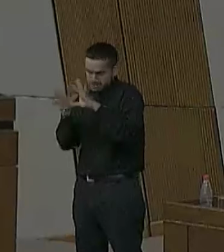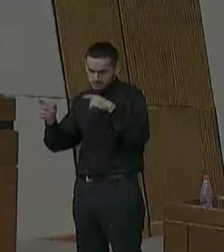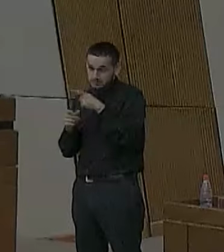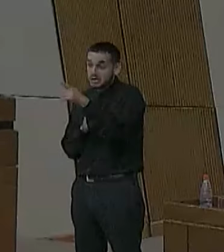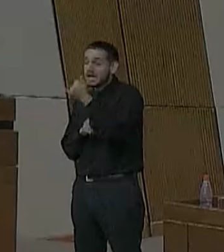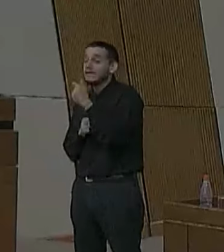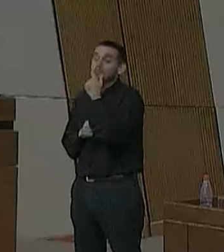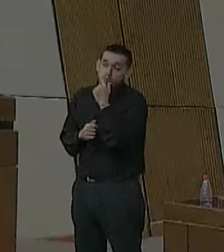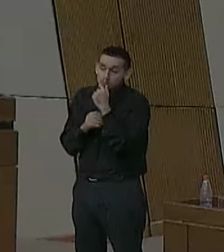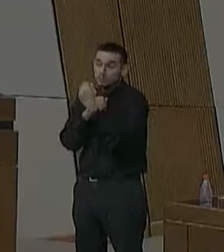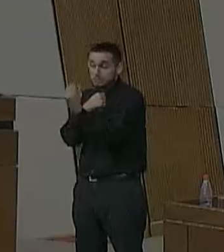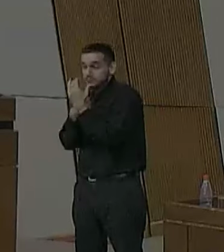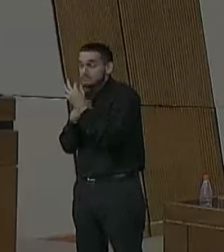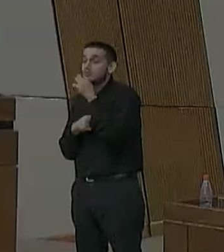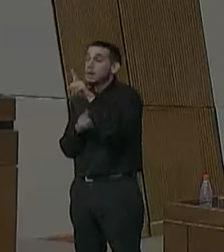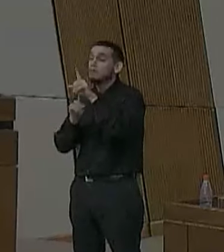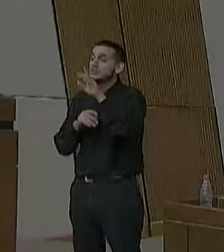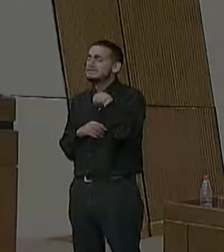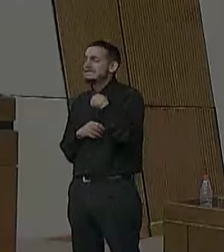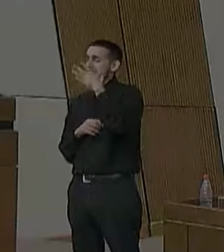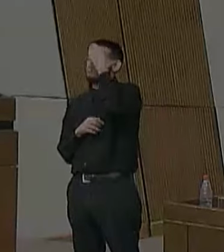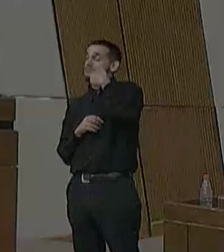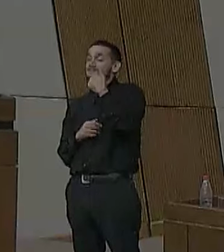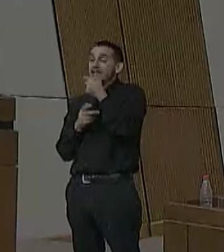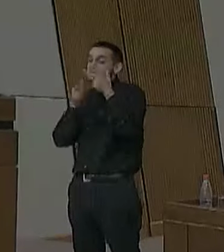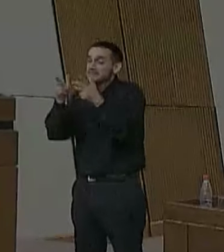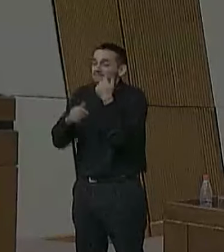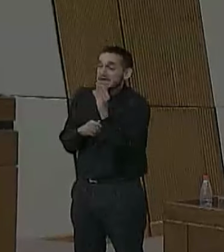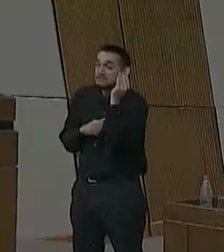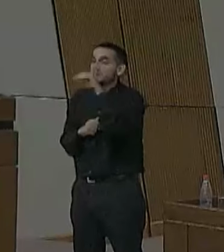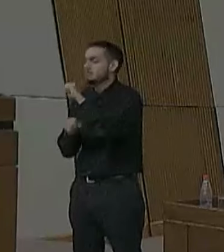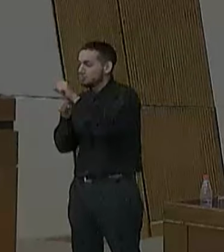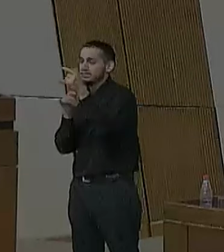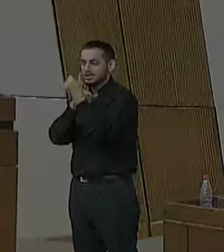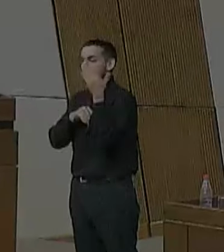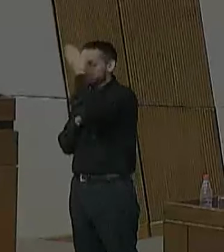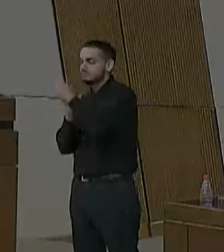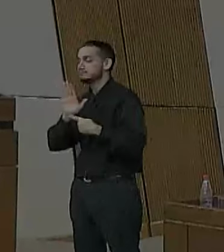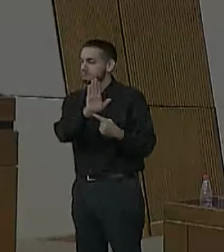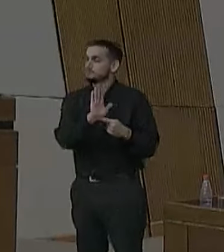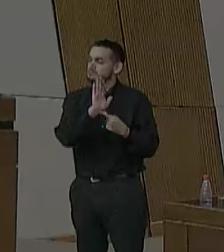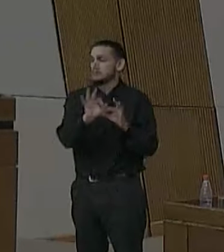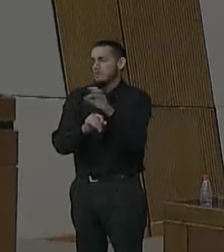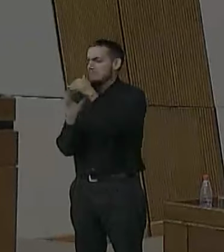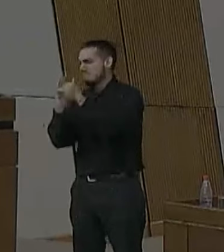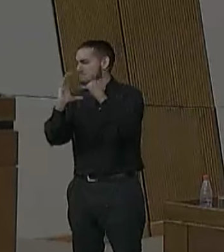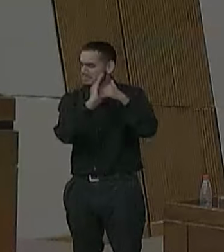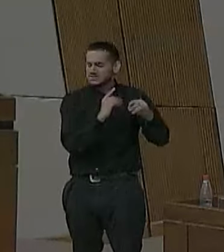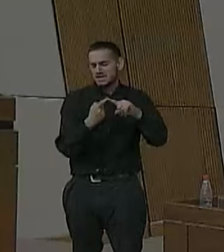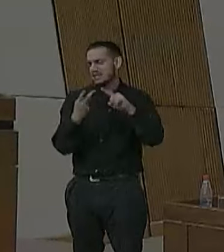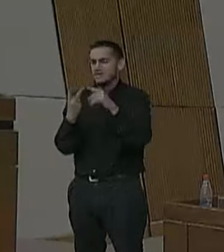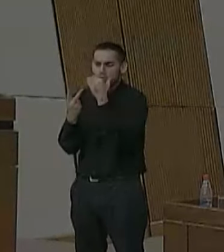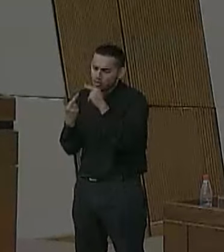aportes, quienes no pudieron hablar hoy o exponer sus ideas, sus aportes, nos hacen llegar en el medio que mejor les quede, mensaje,